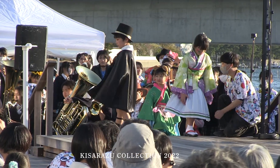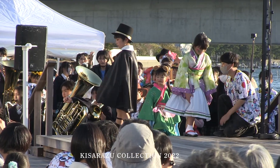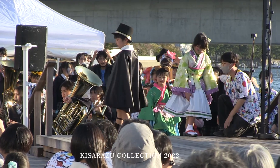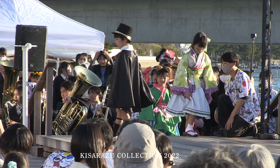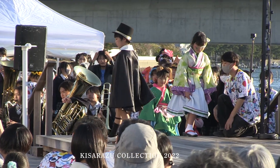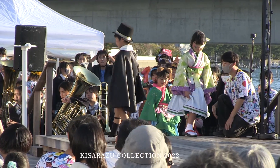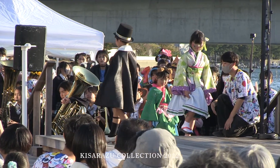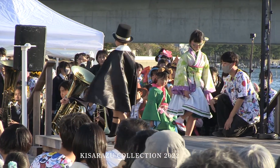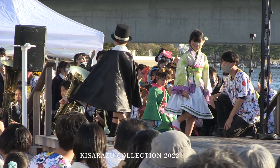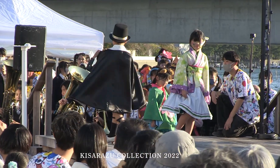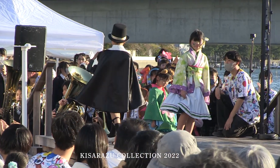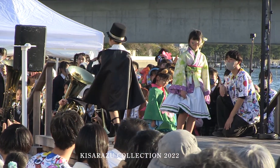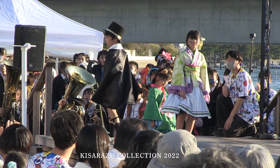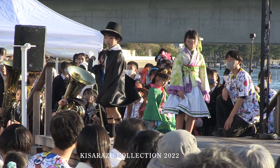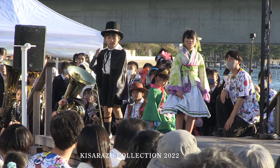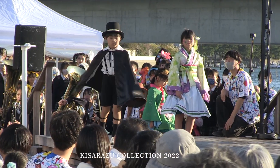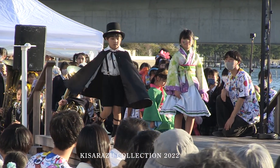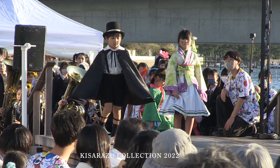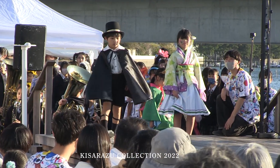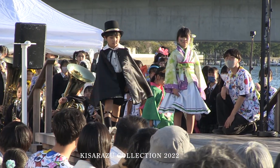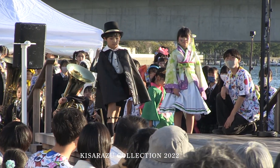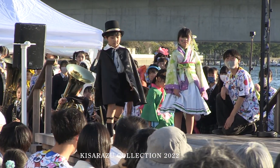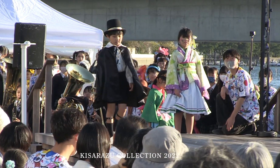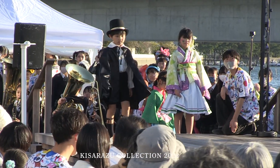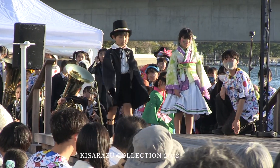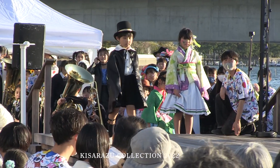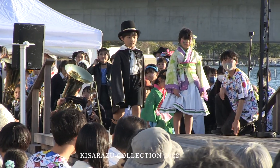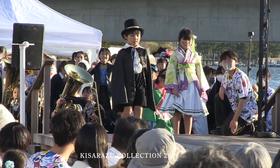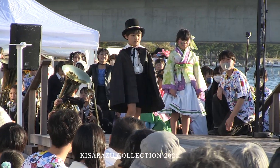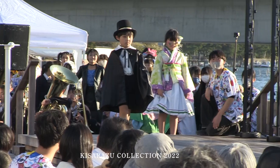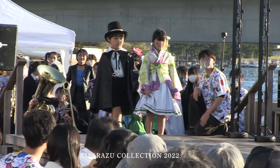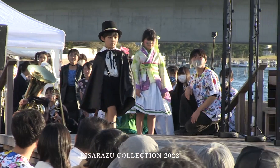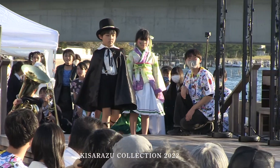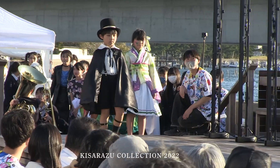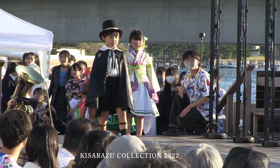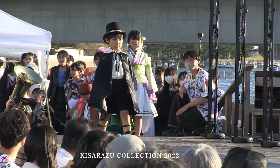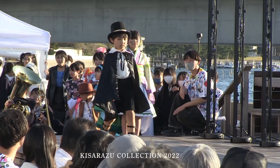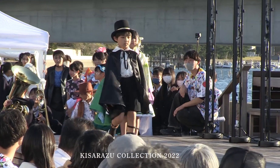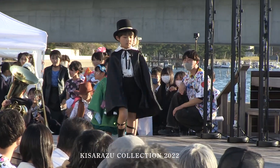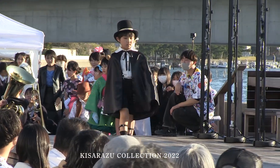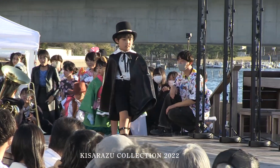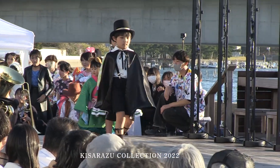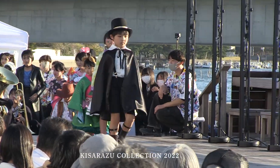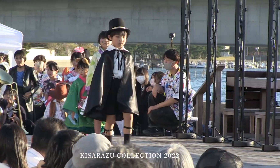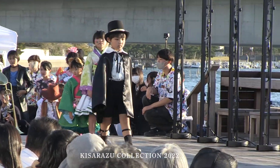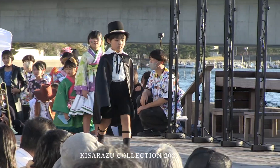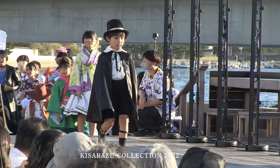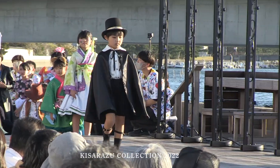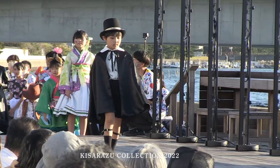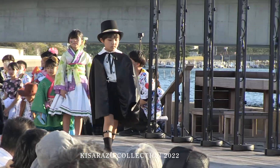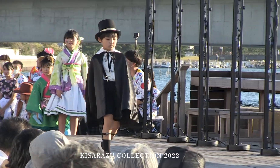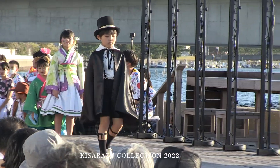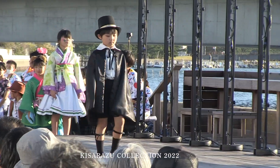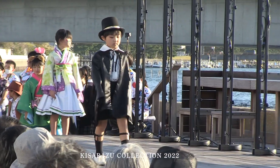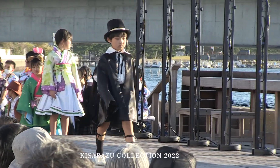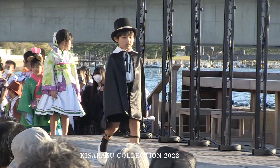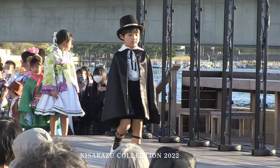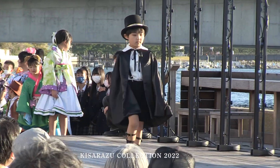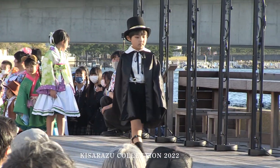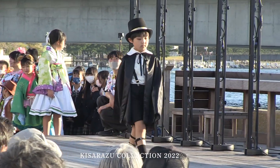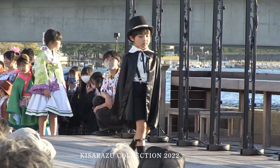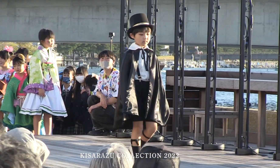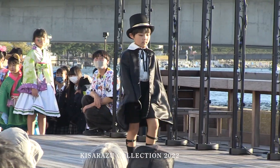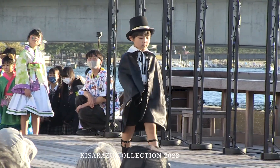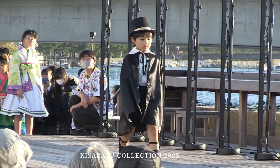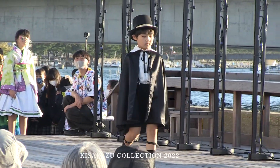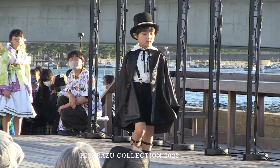持たせました。サスペンダーやソックスガーターといったベルトを多く使いました。テーマは